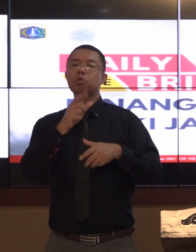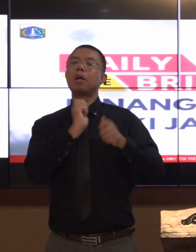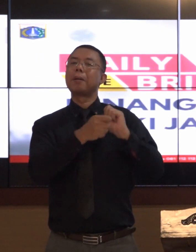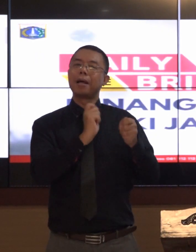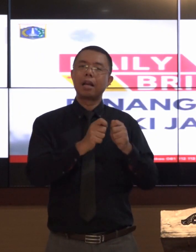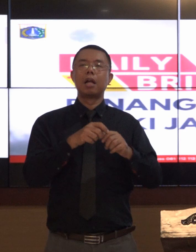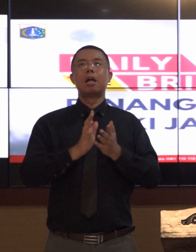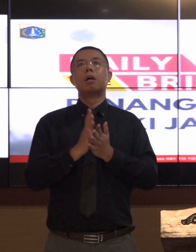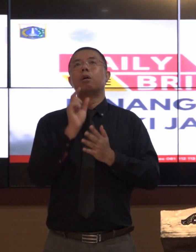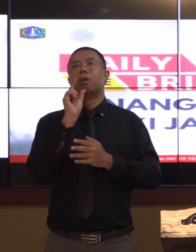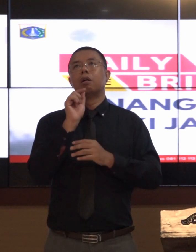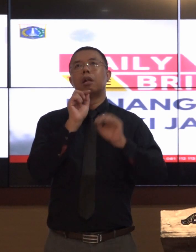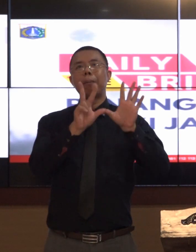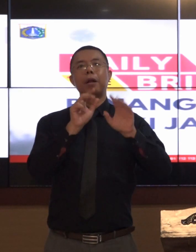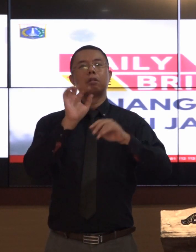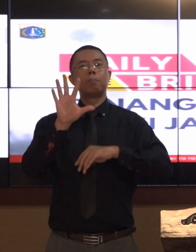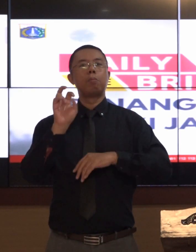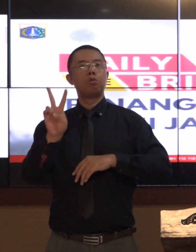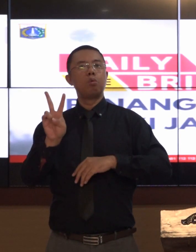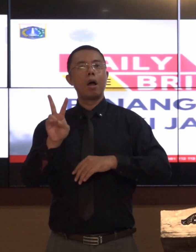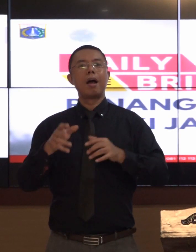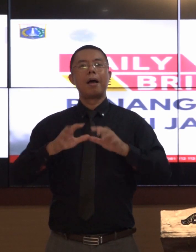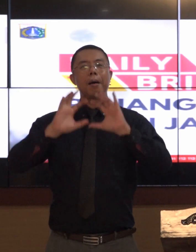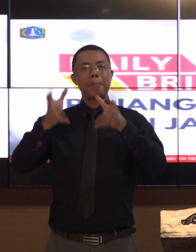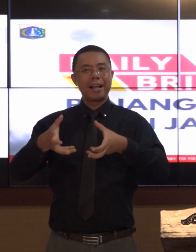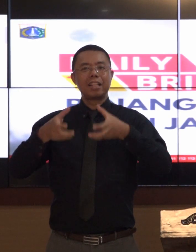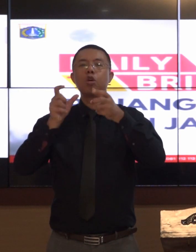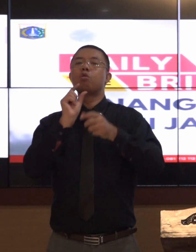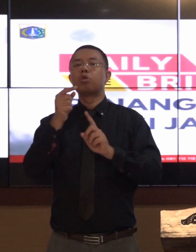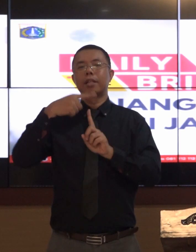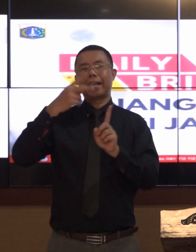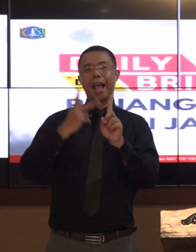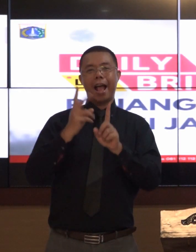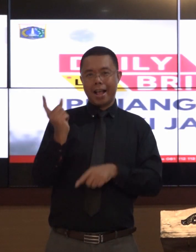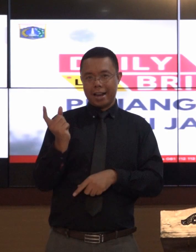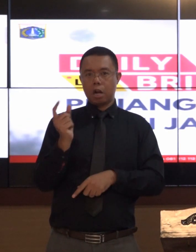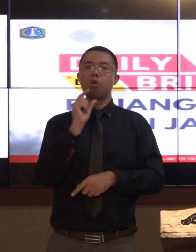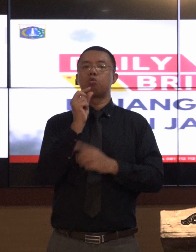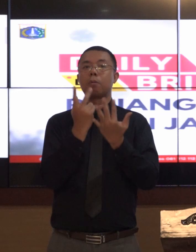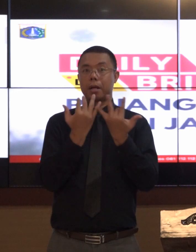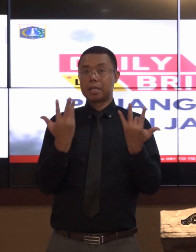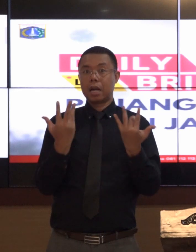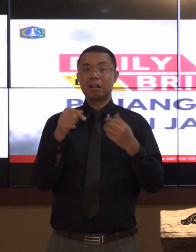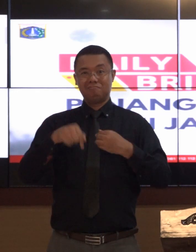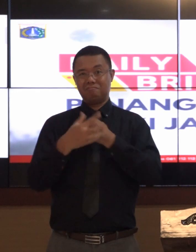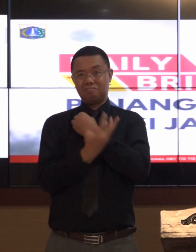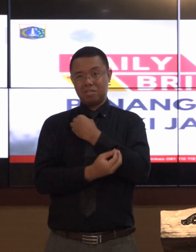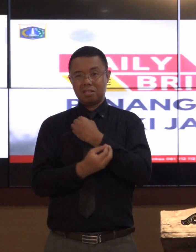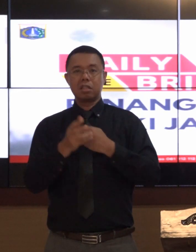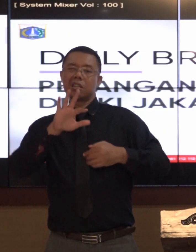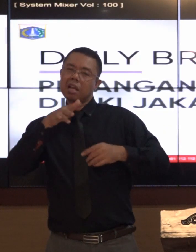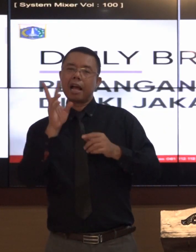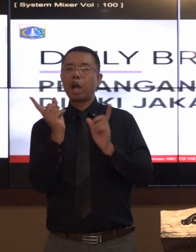ada 852 paket THR untuk warga warga yang rentan secara of economy di tingkat